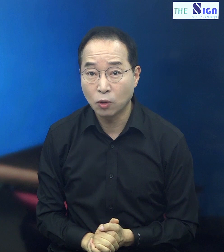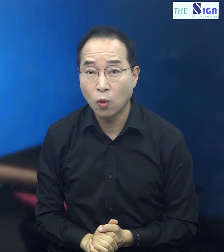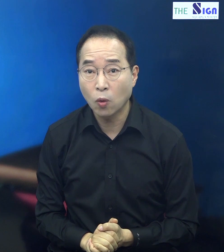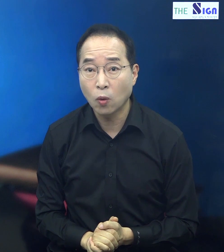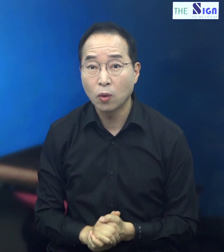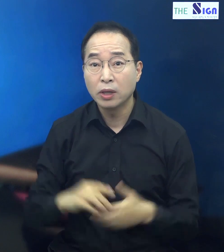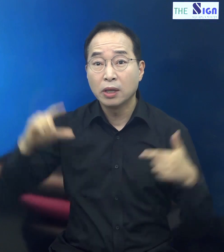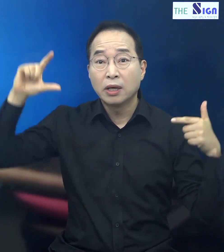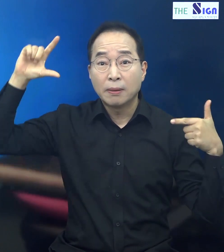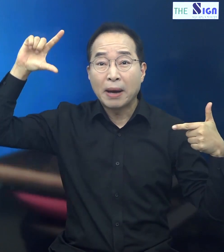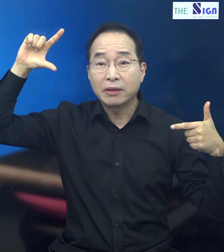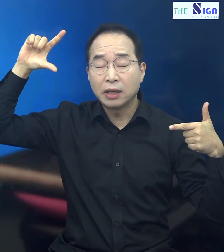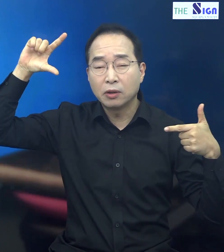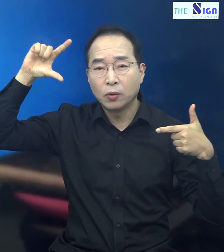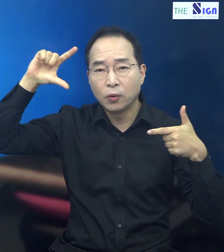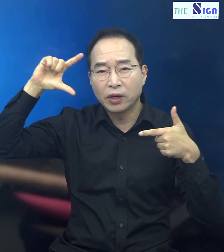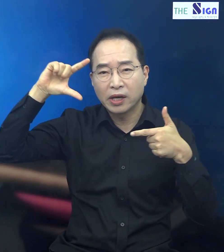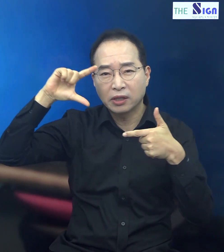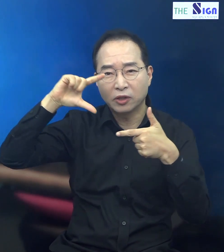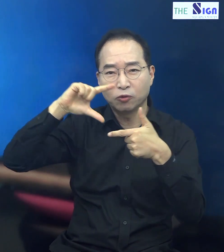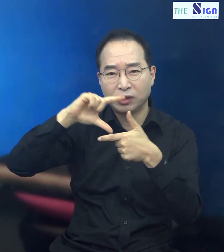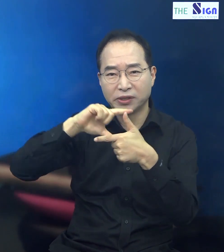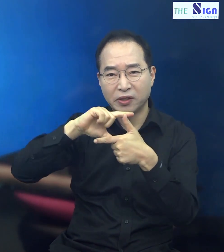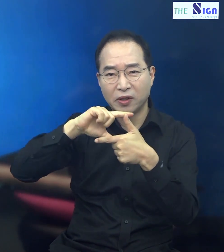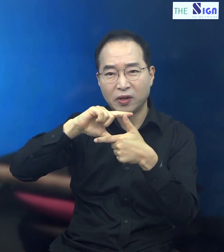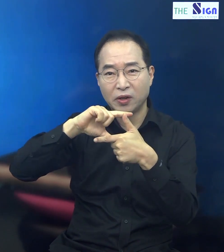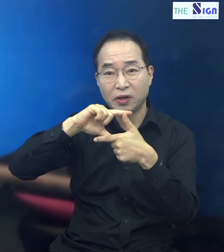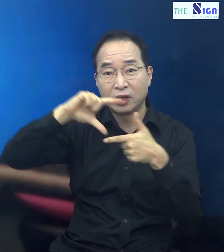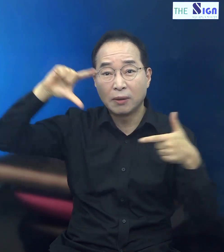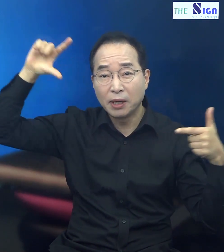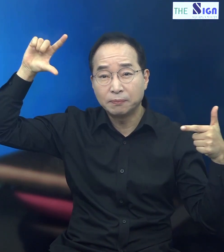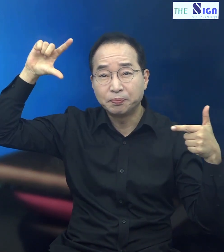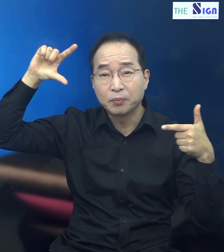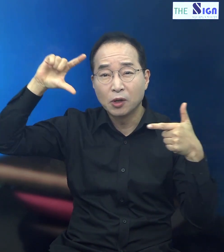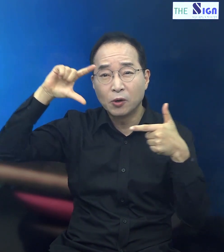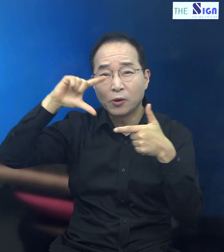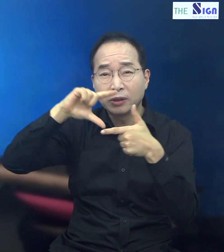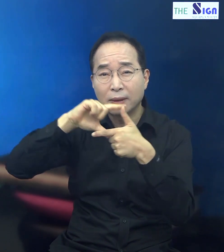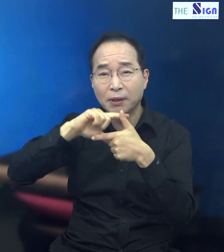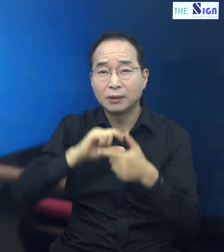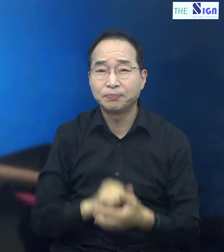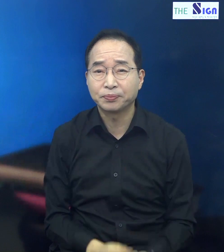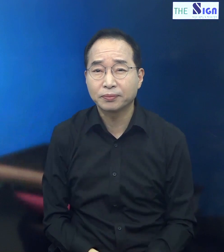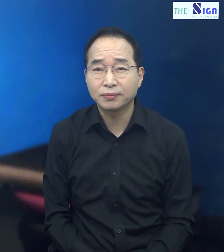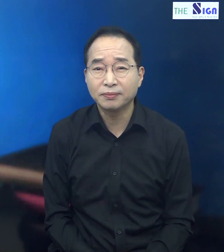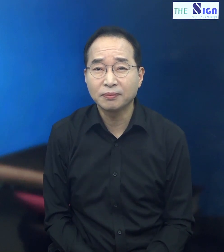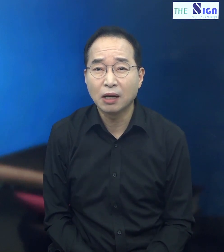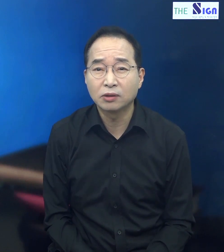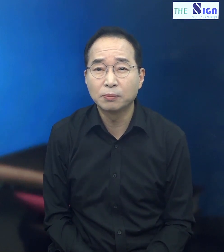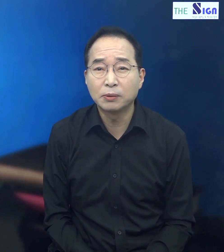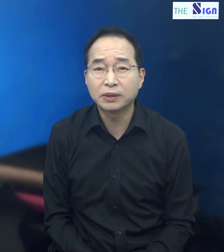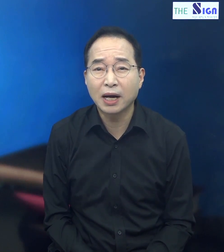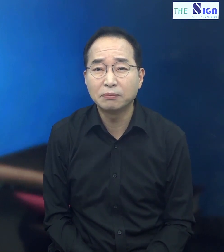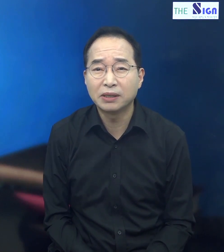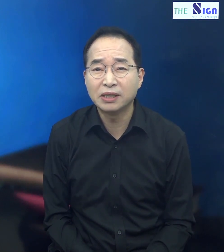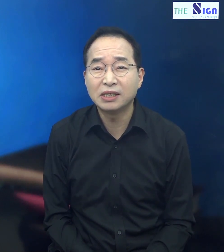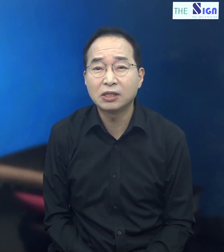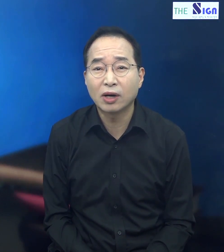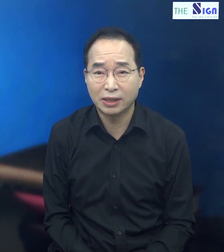사람이고, 반대로 이렇게 하는 경우 있어요. 그러면 이렇게 되면은 점점 사람들한테 잊혀간다는